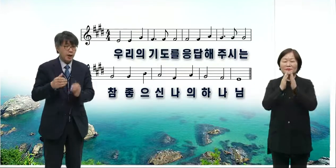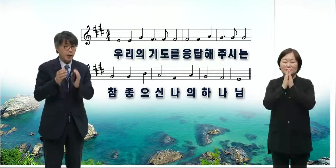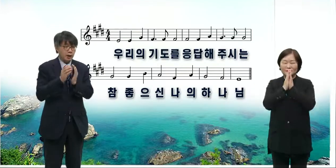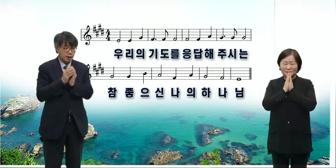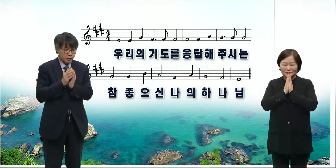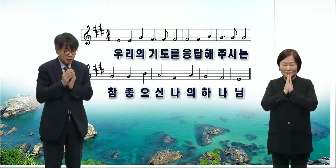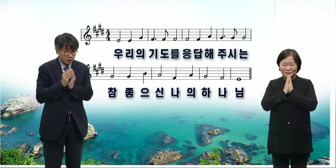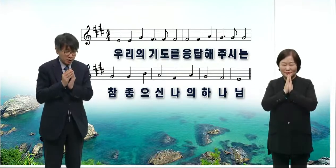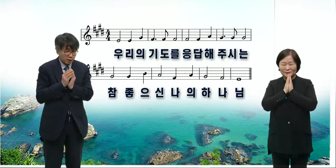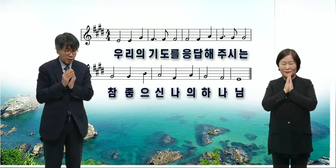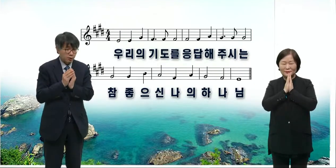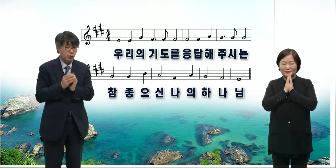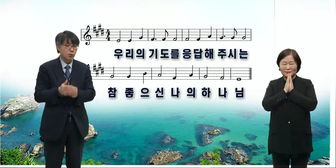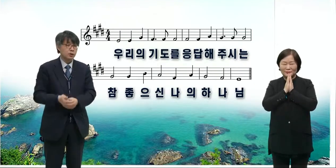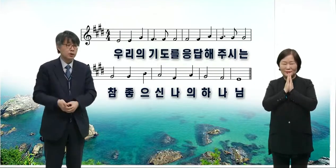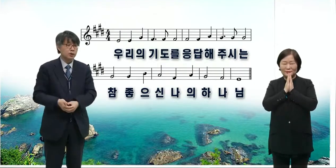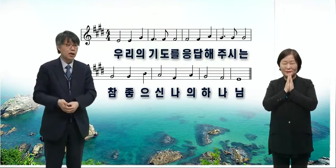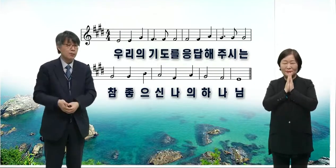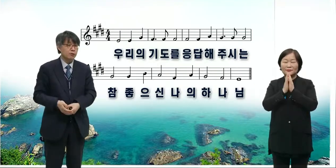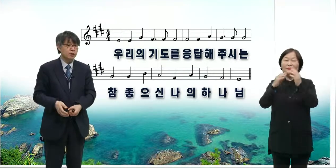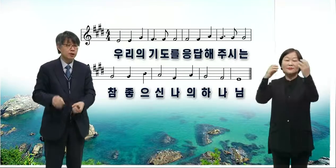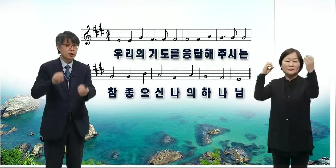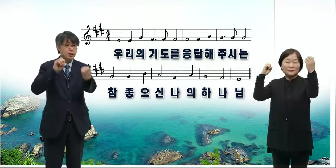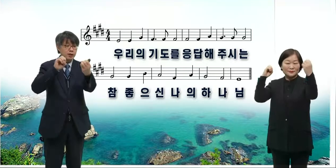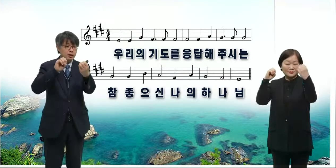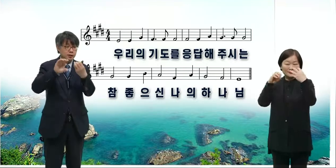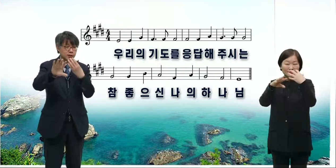우리의 기도를 응답해 주시는,